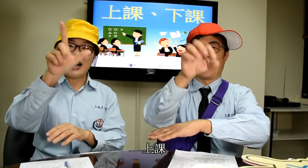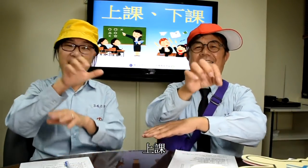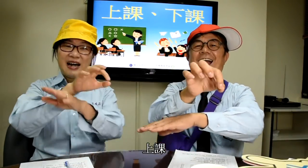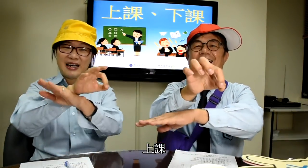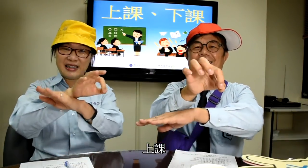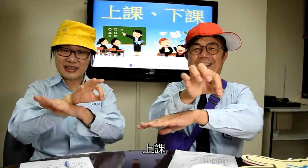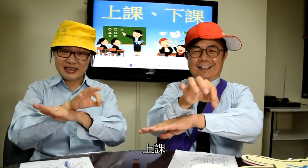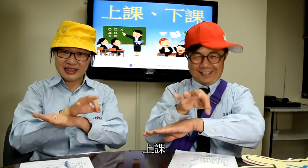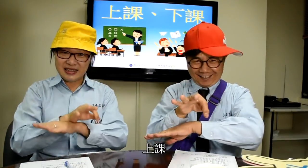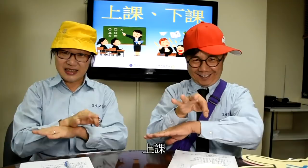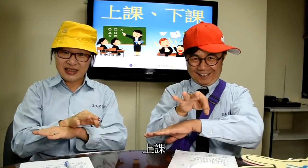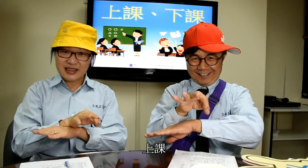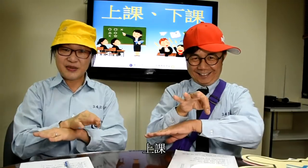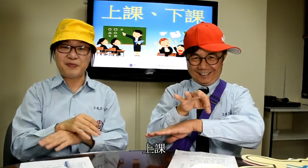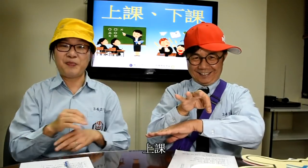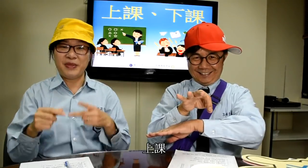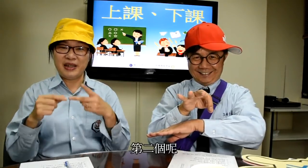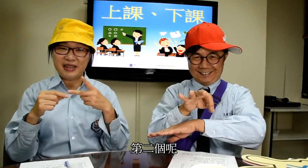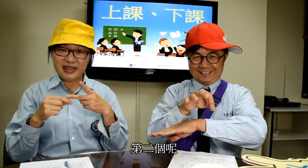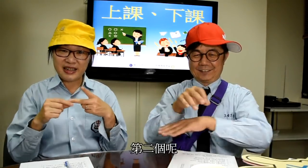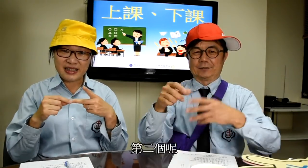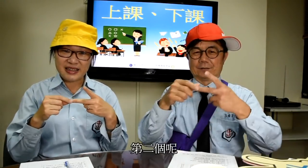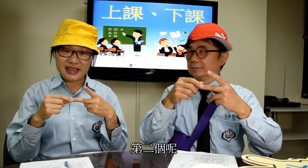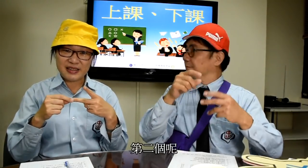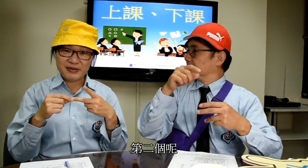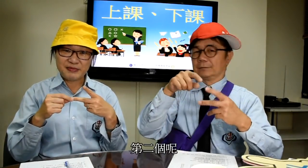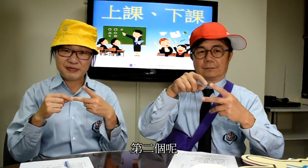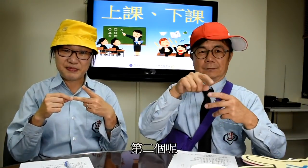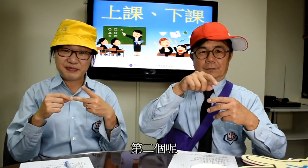上课。第二个呢，